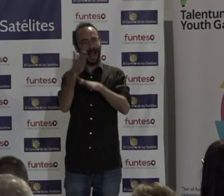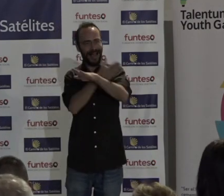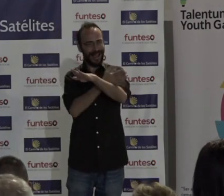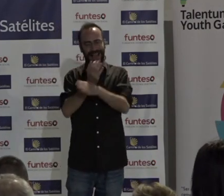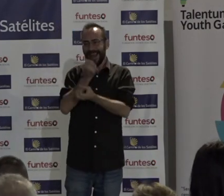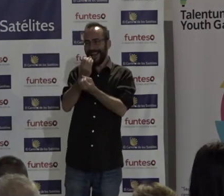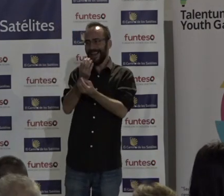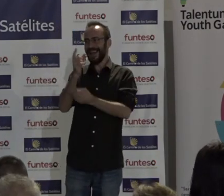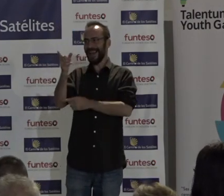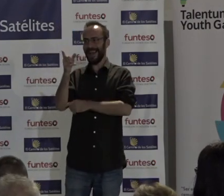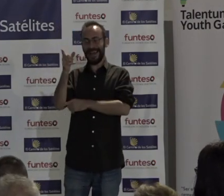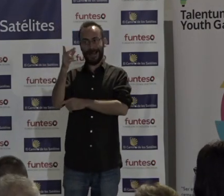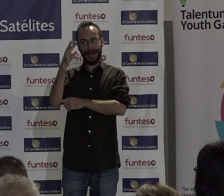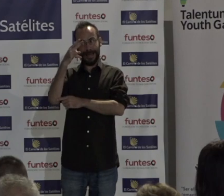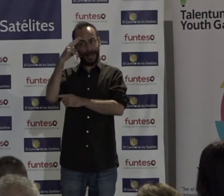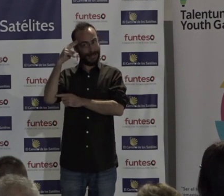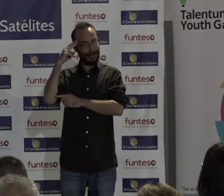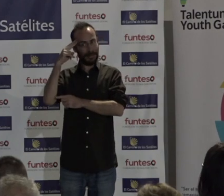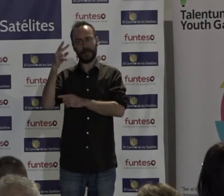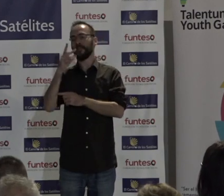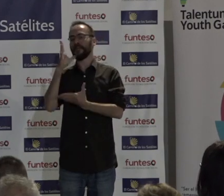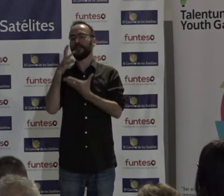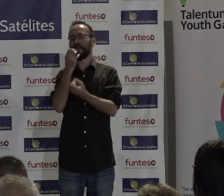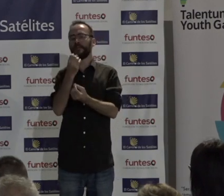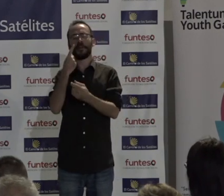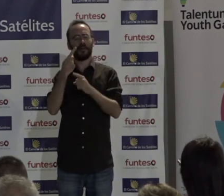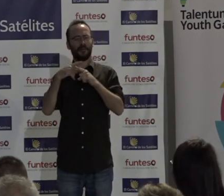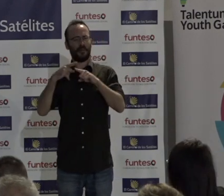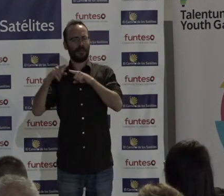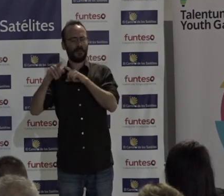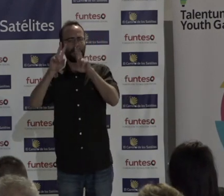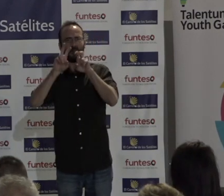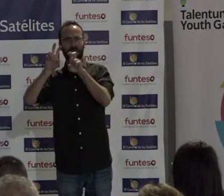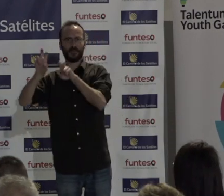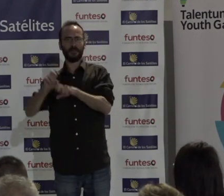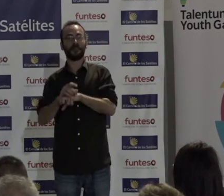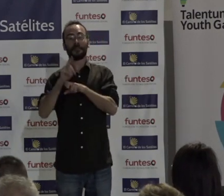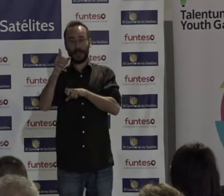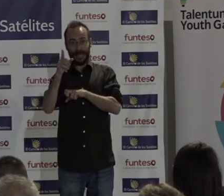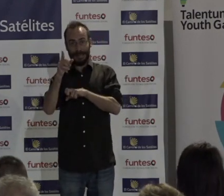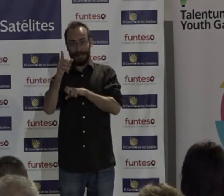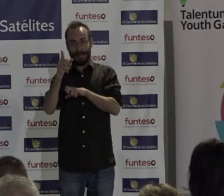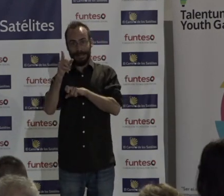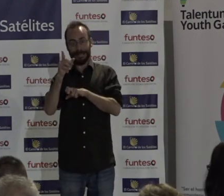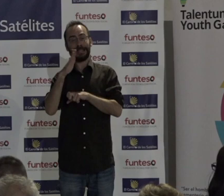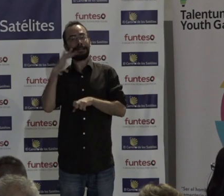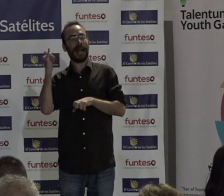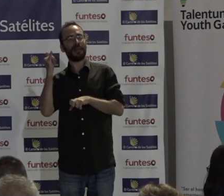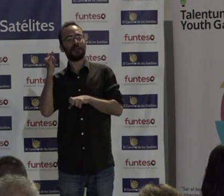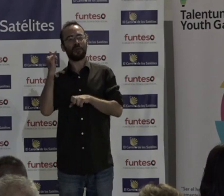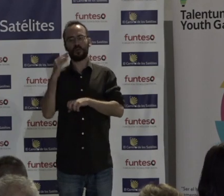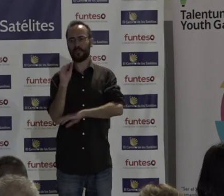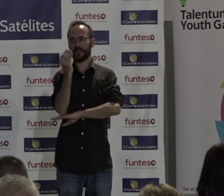Enrique antes, pero así unas notas para distintas. Bueno, Talentum Youth es una plataforma de una fundación,